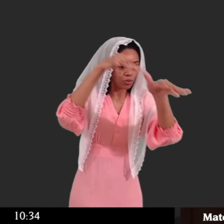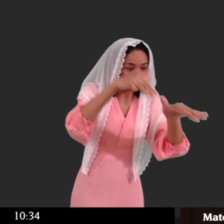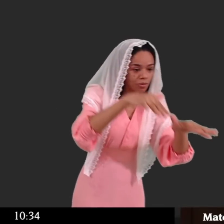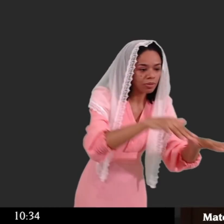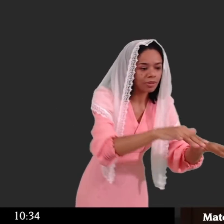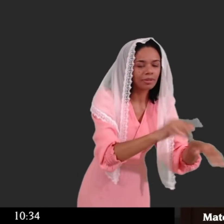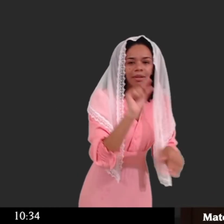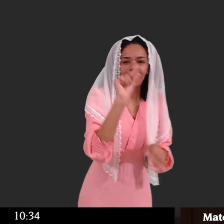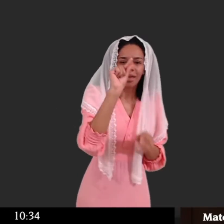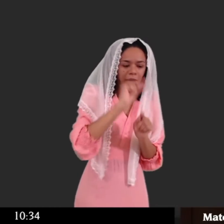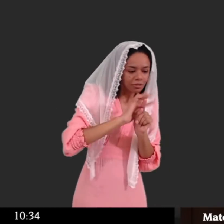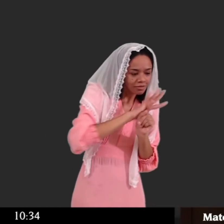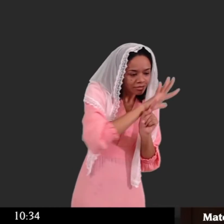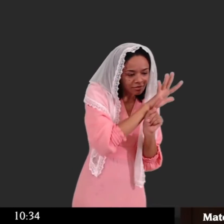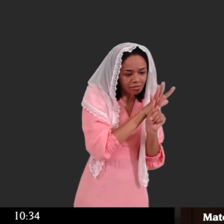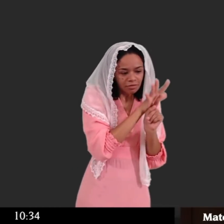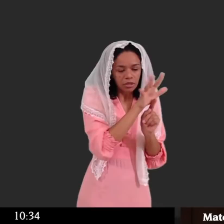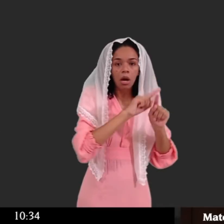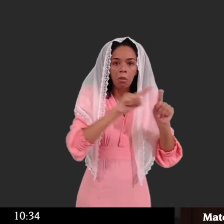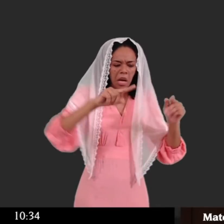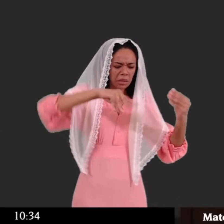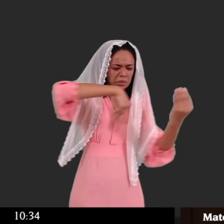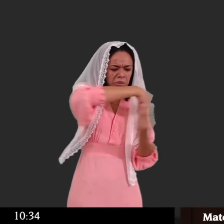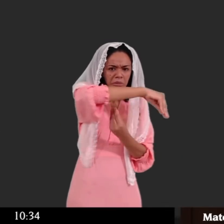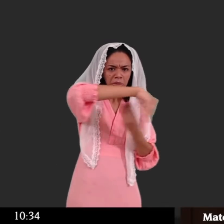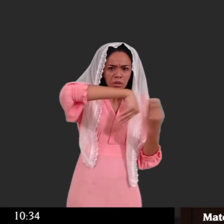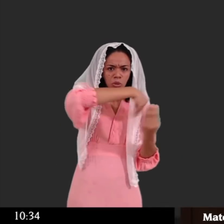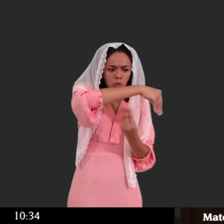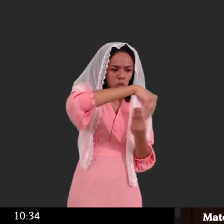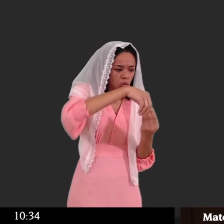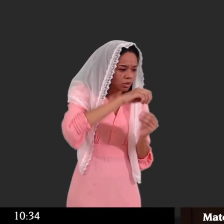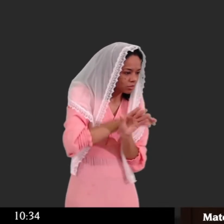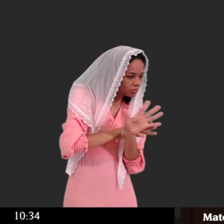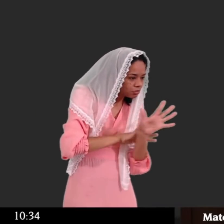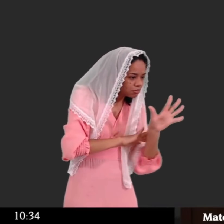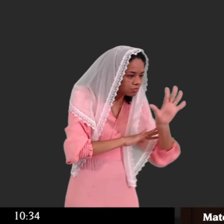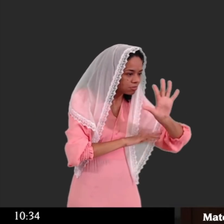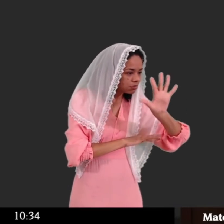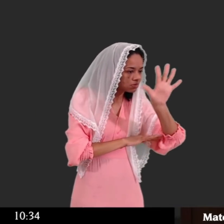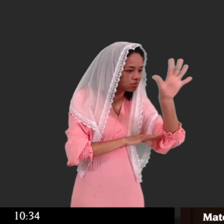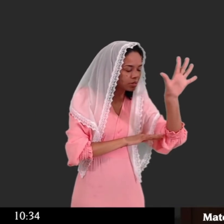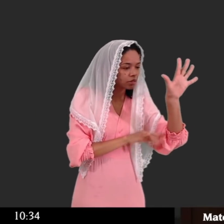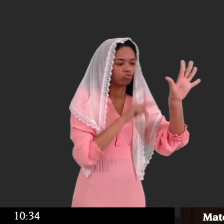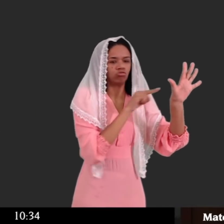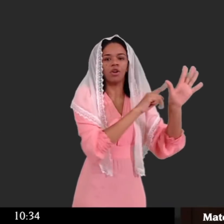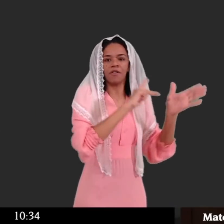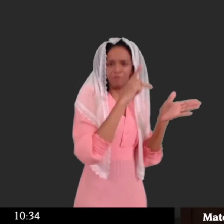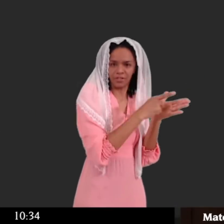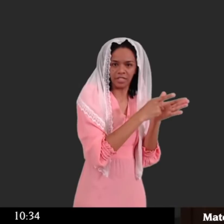e retirou-se. Quando a erva cresceu e frutificou, apareceu também o